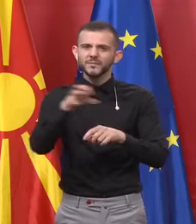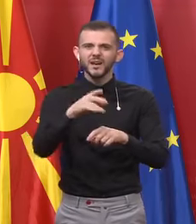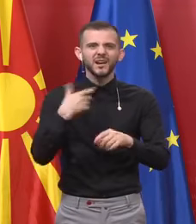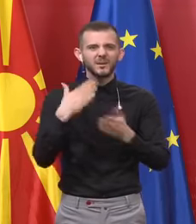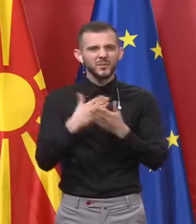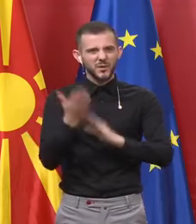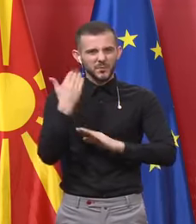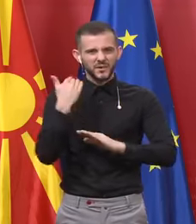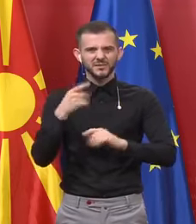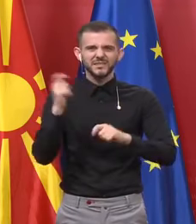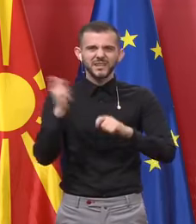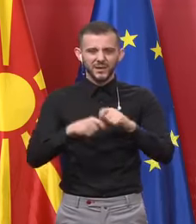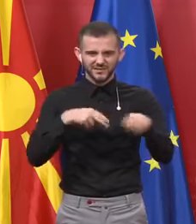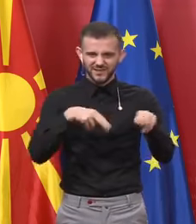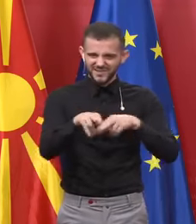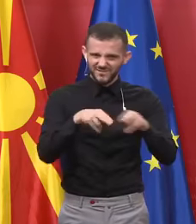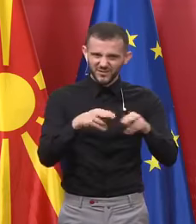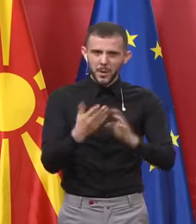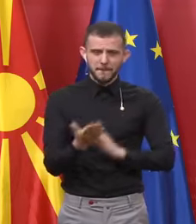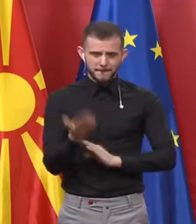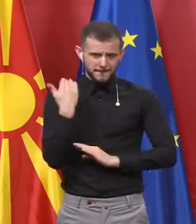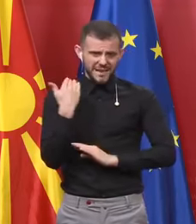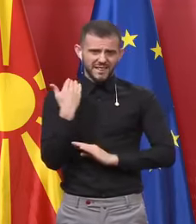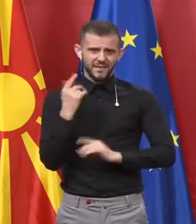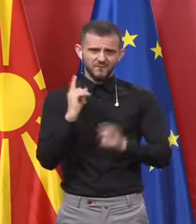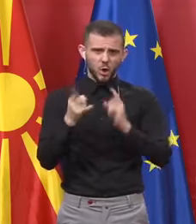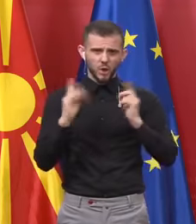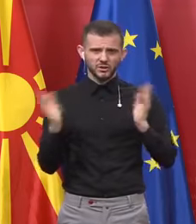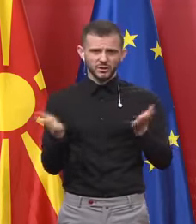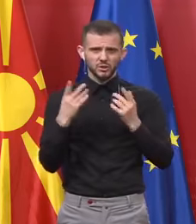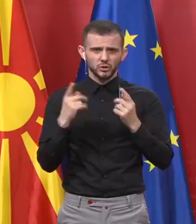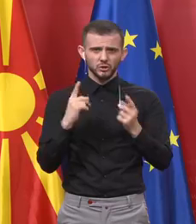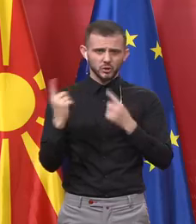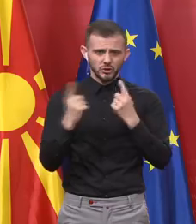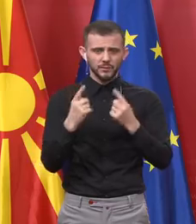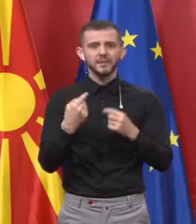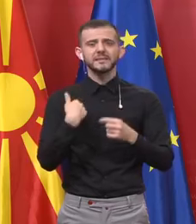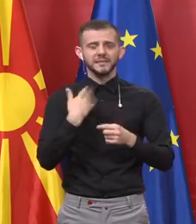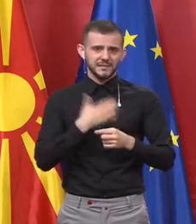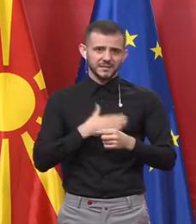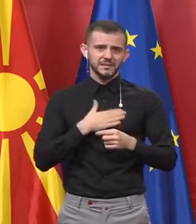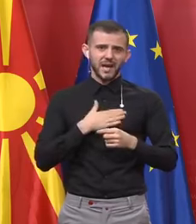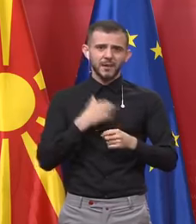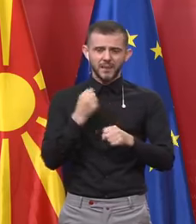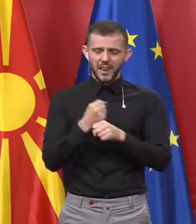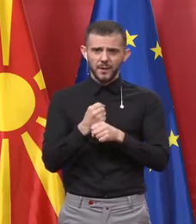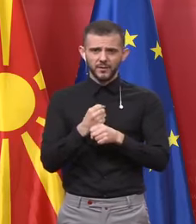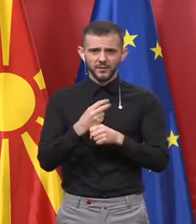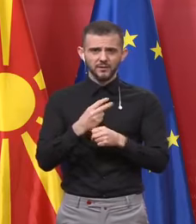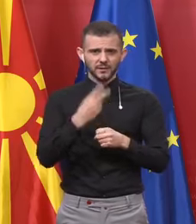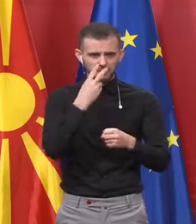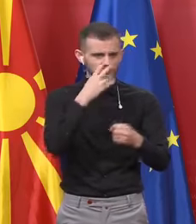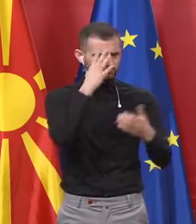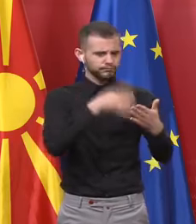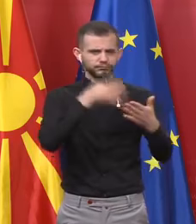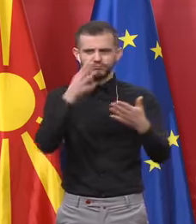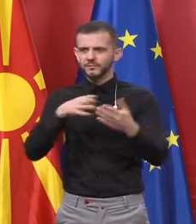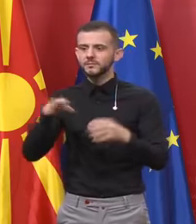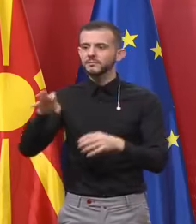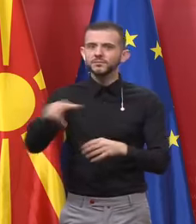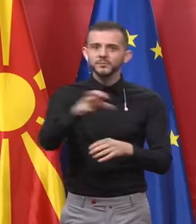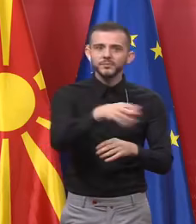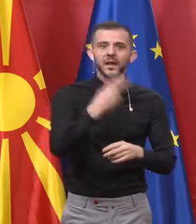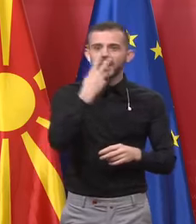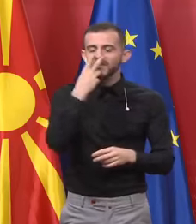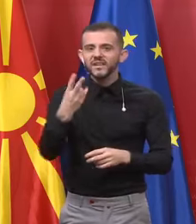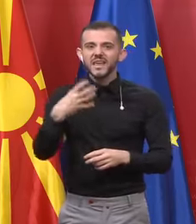рестрикција на движење, воведени уште пред вонредната состојба, со што сакаме да направиме скрининг на населението и да се процени